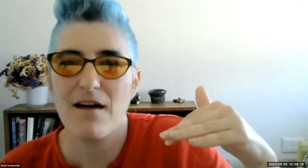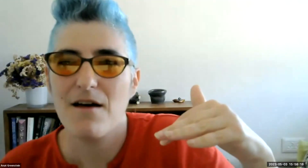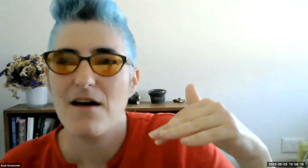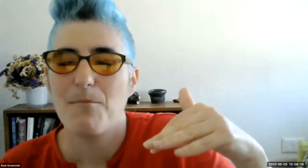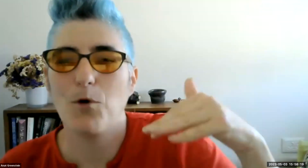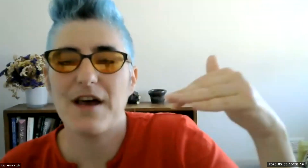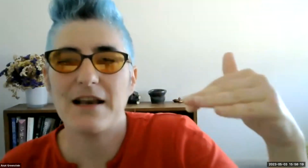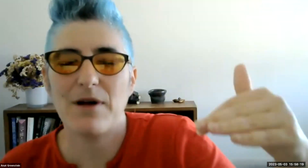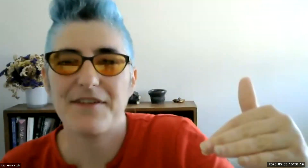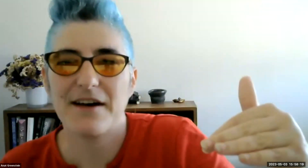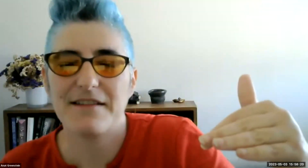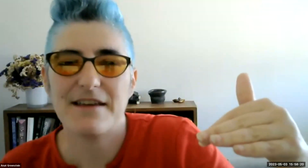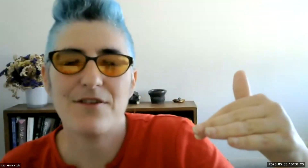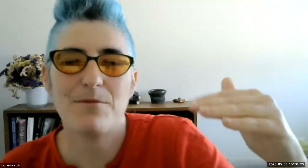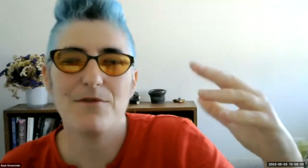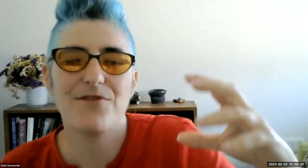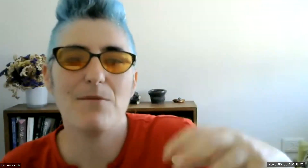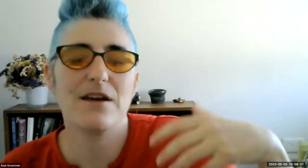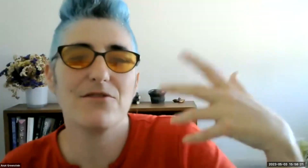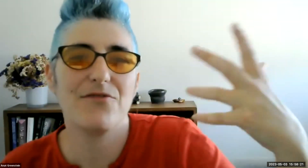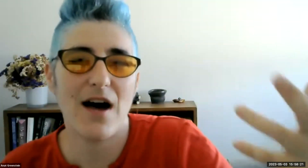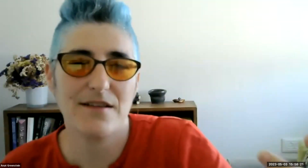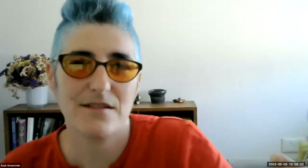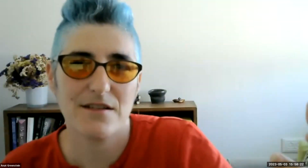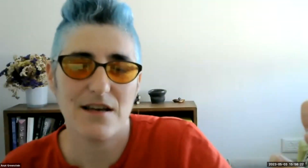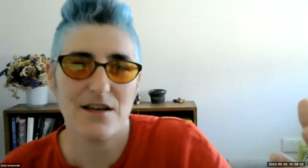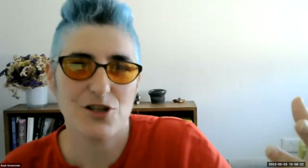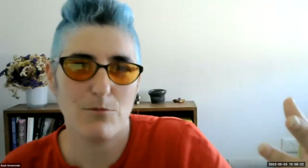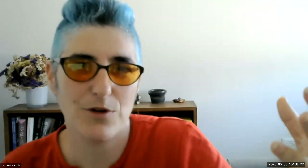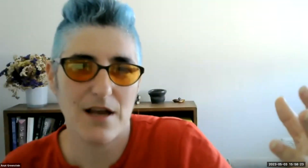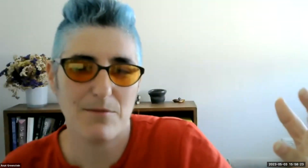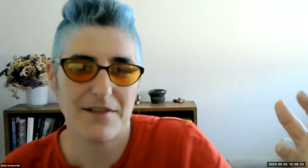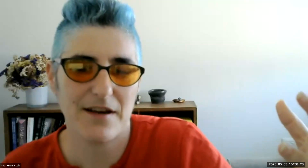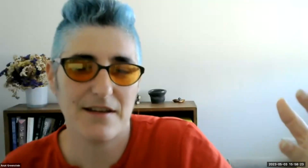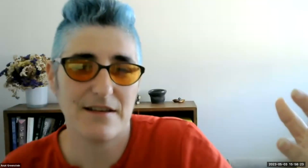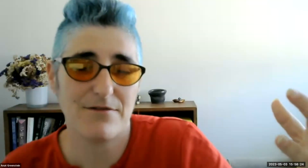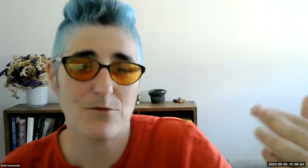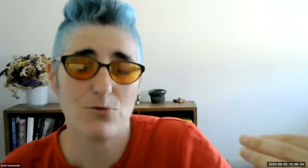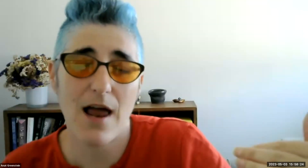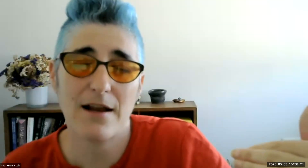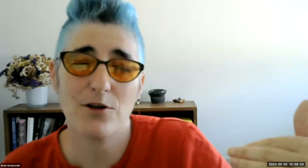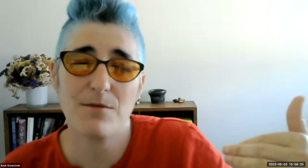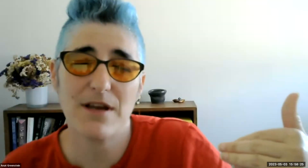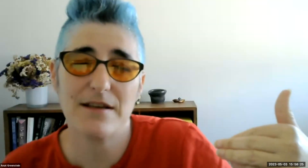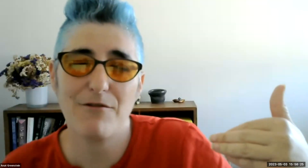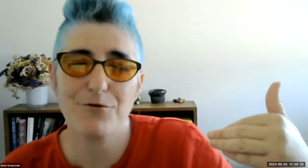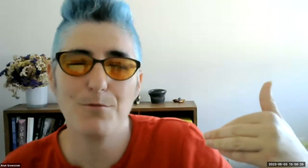מודלים אלטרנטיביים ומגוון של מודלים אלטרנטיביים, שאולי לא תמיד יעבדו